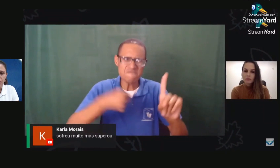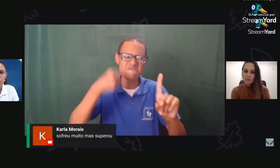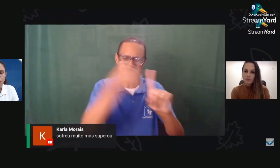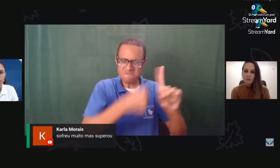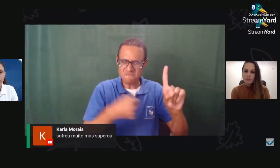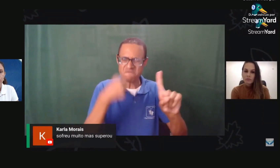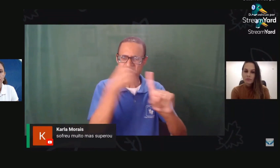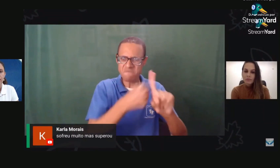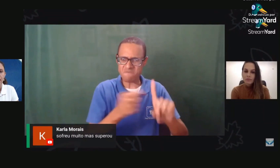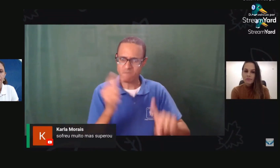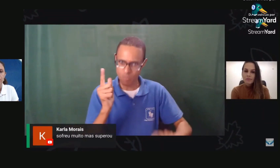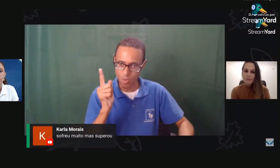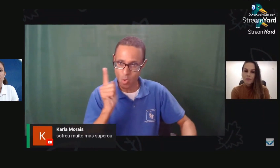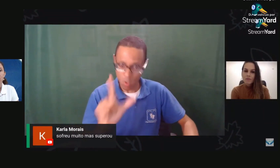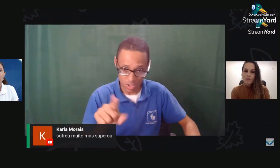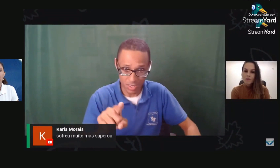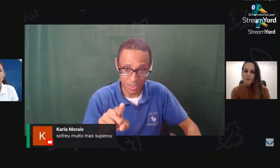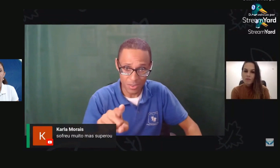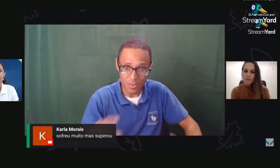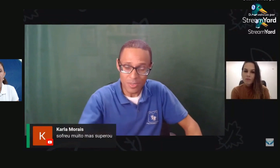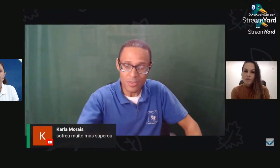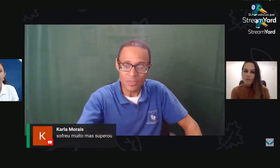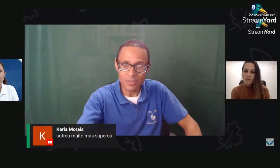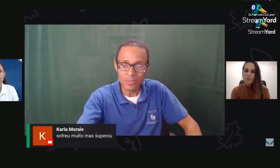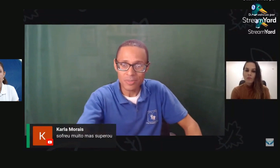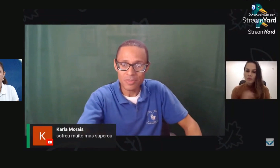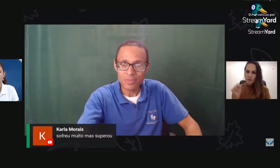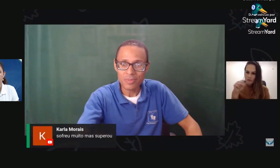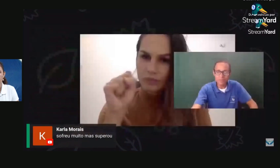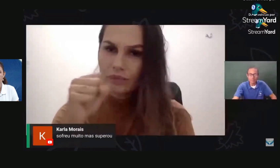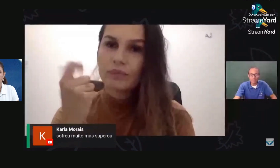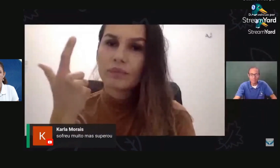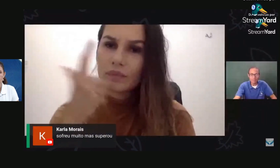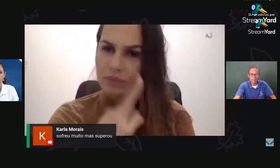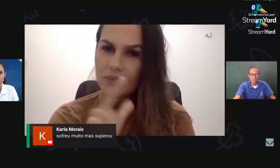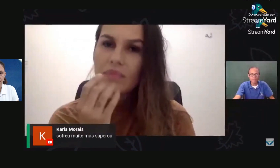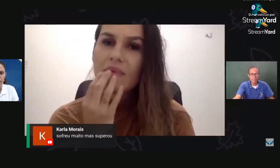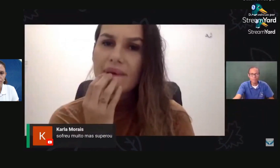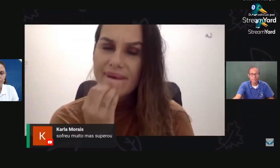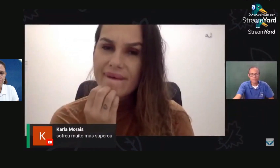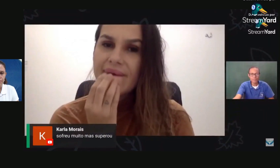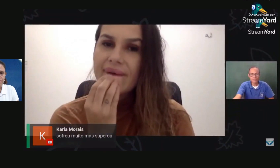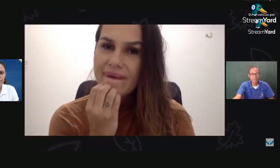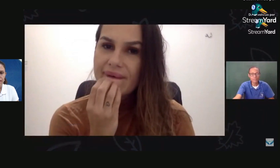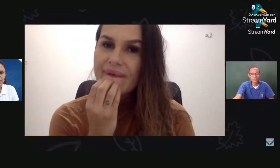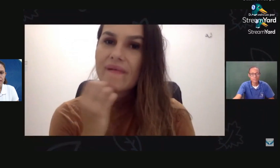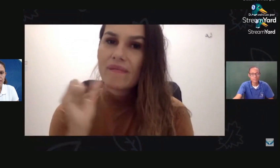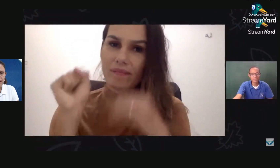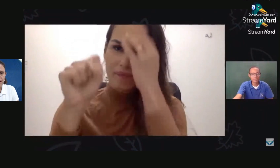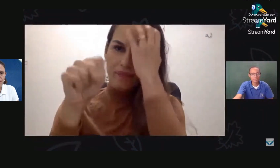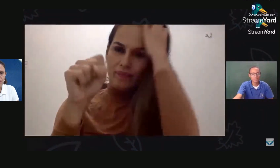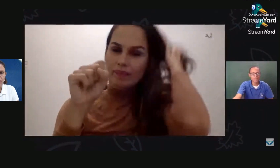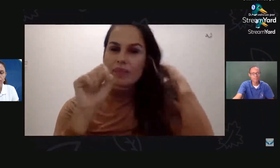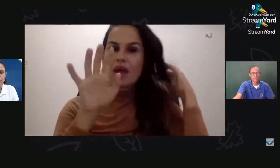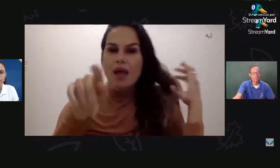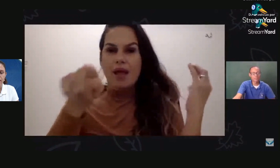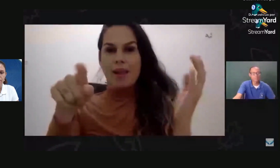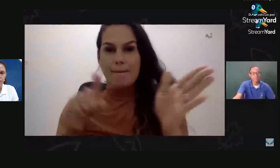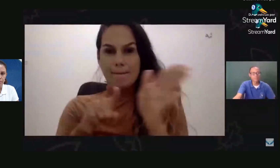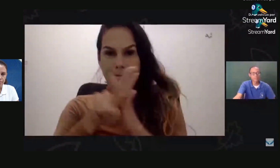realmente ser um bom tradutor e intérprete. É possível, né, que as pessoas consigam? Sim,